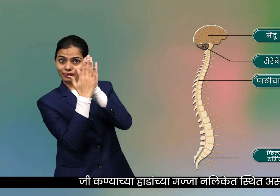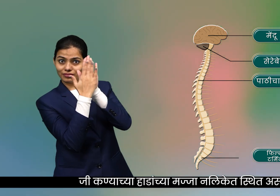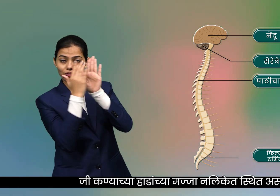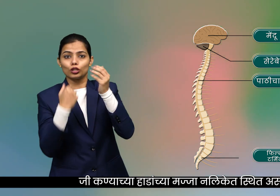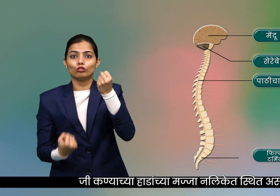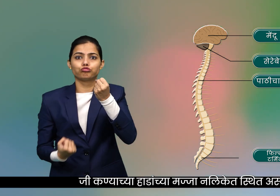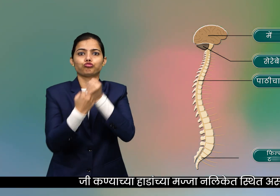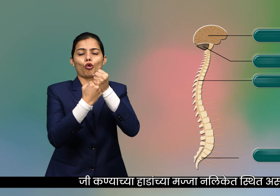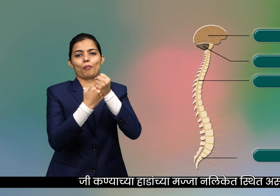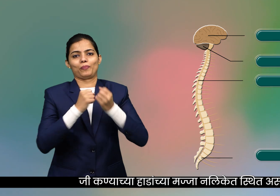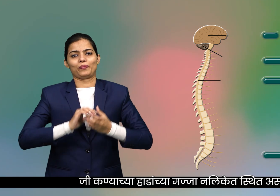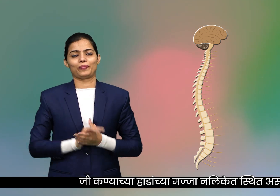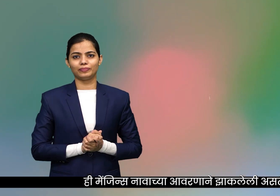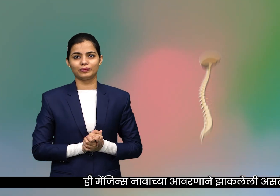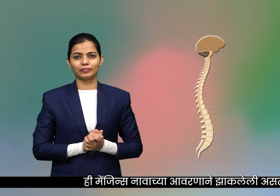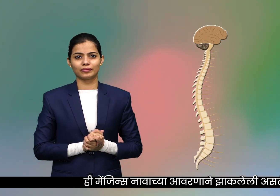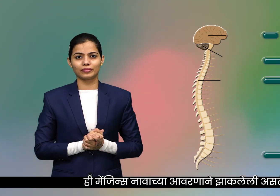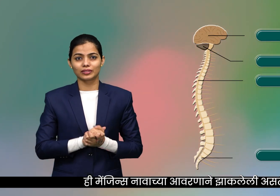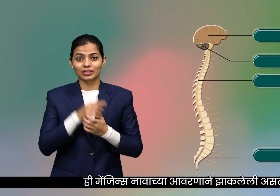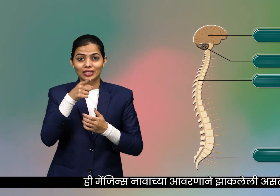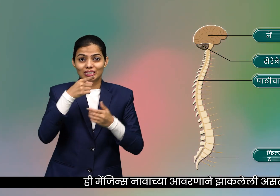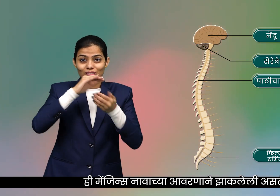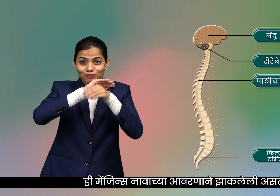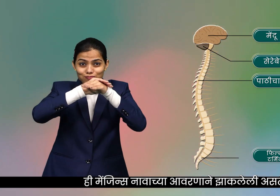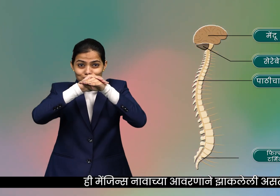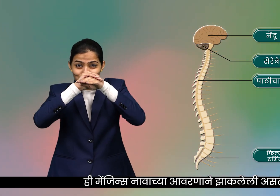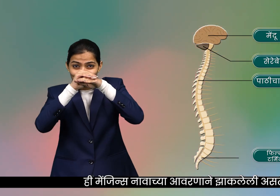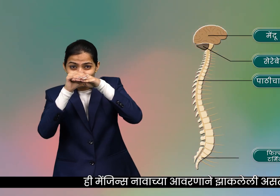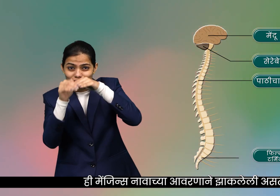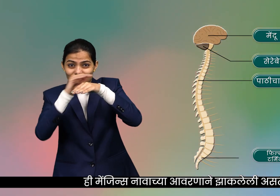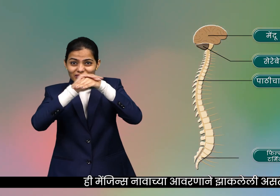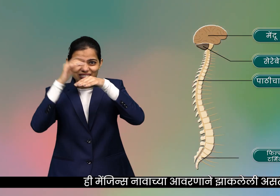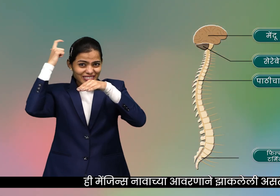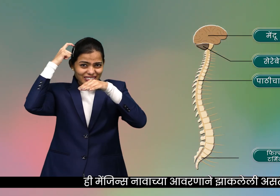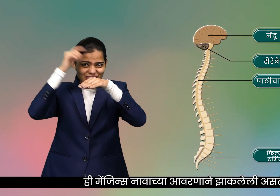ही मेंजिन्स नावाच्या आवरणाने झाकलेली असते